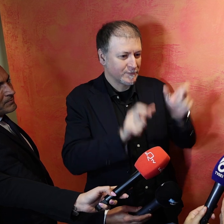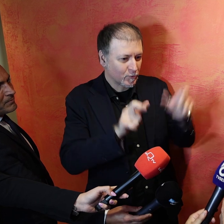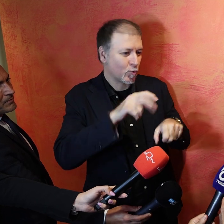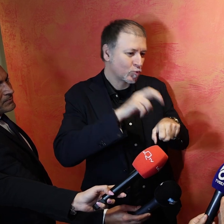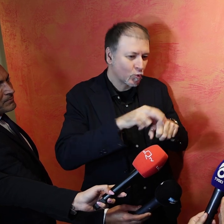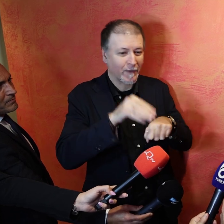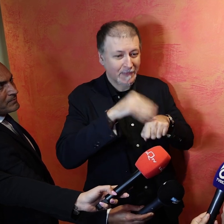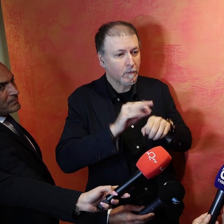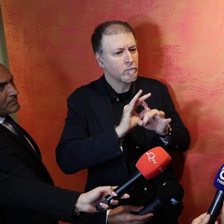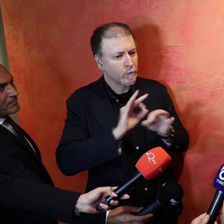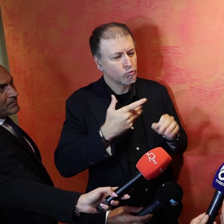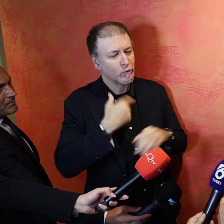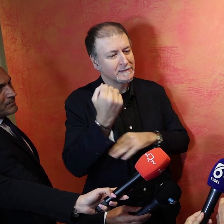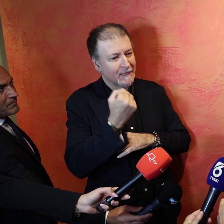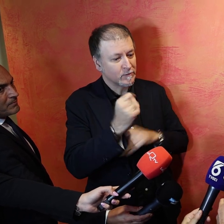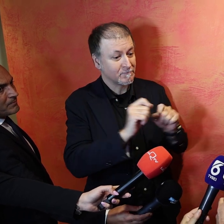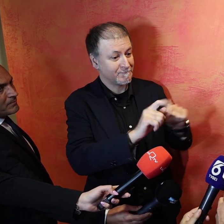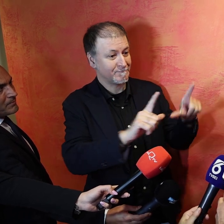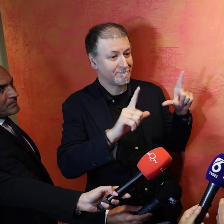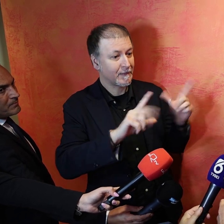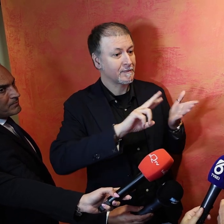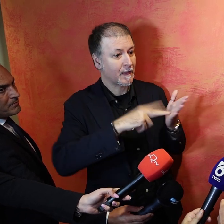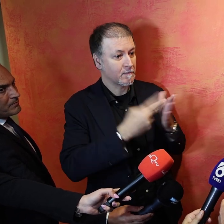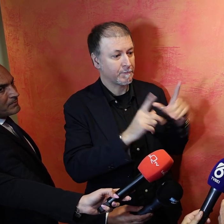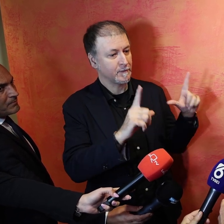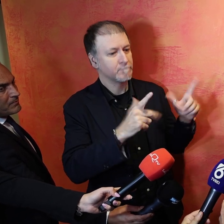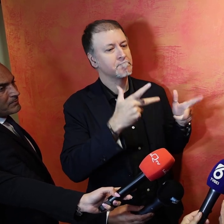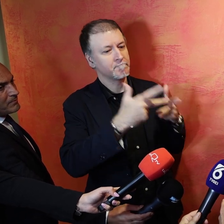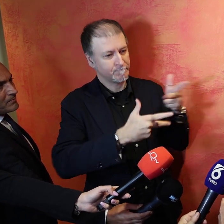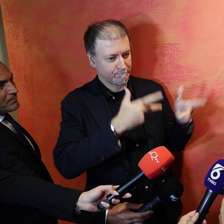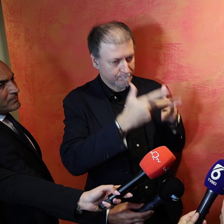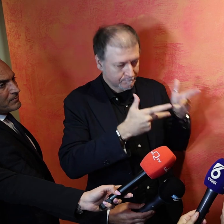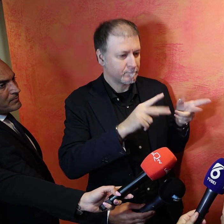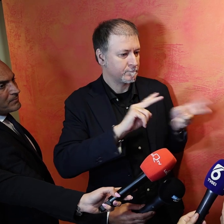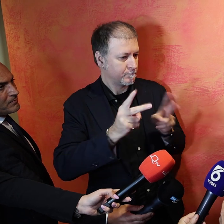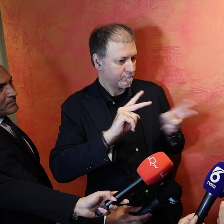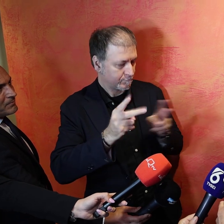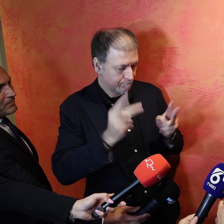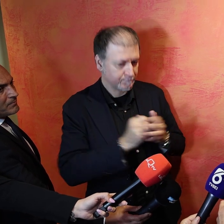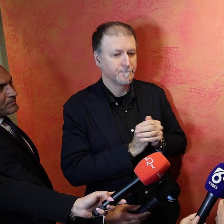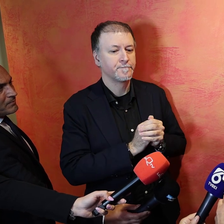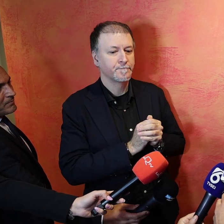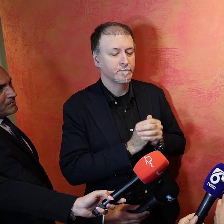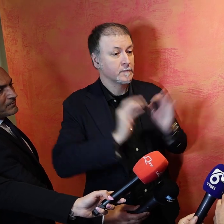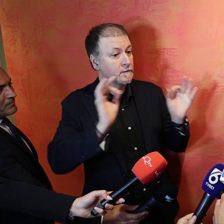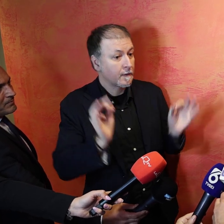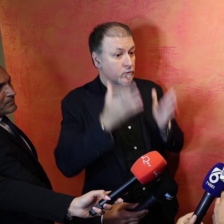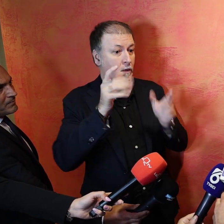superare facilmente la comunicazione con questo servizio di video interpretariato. Ci sarà quindi la possibilità di avere un interprete